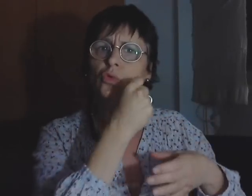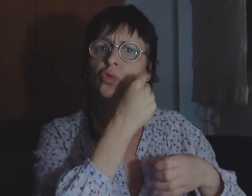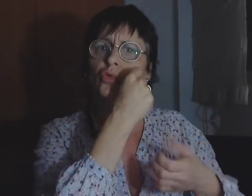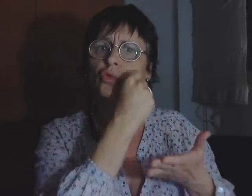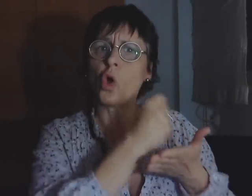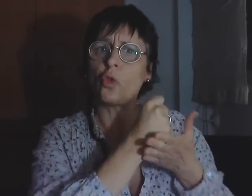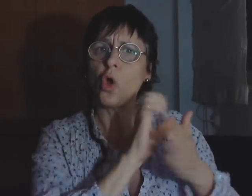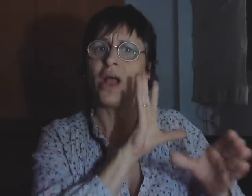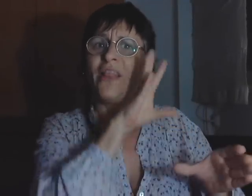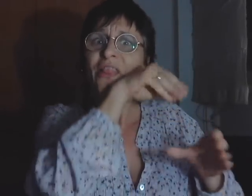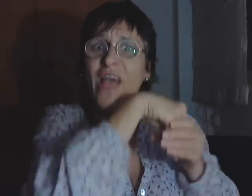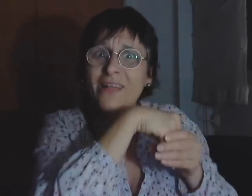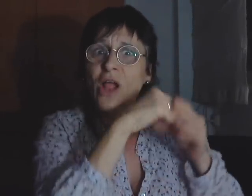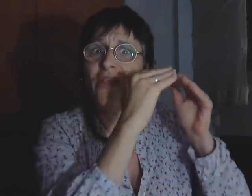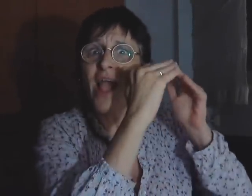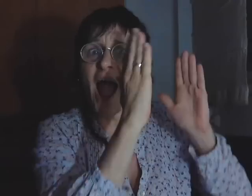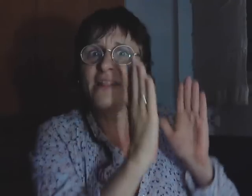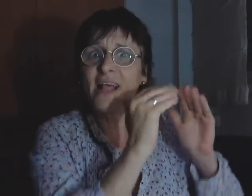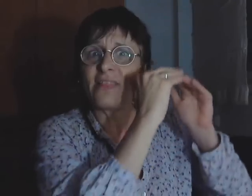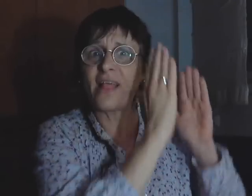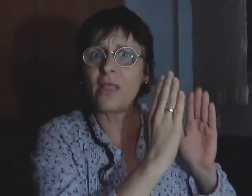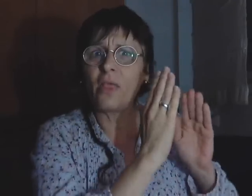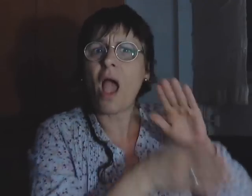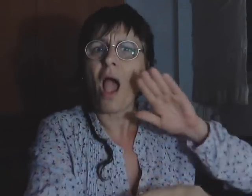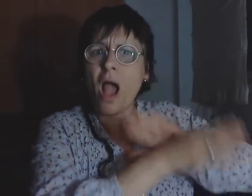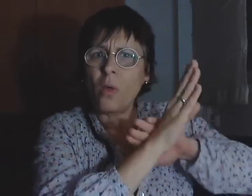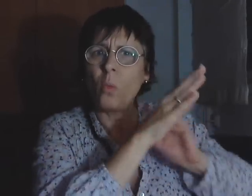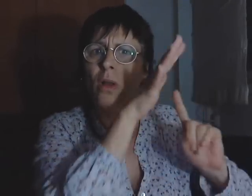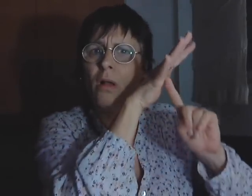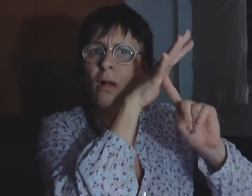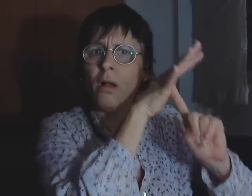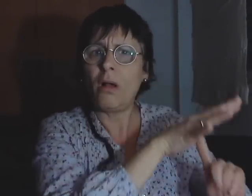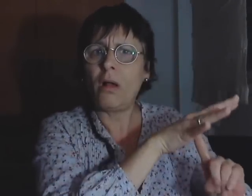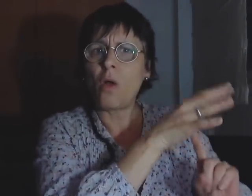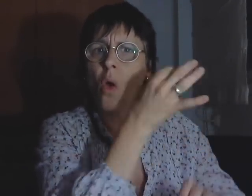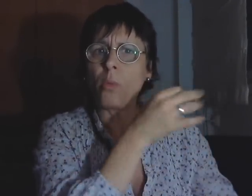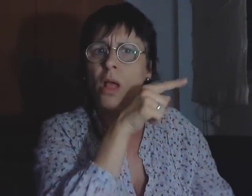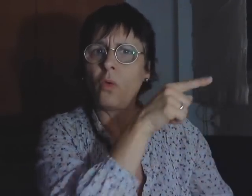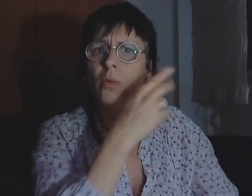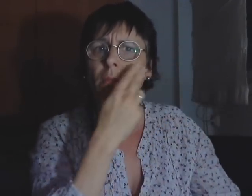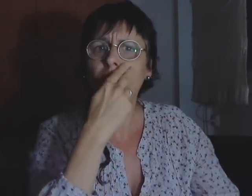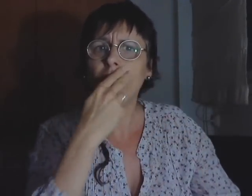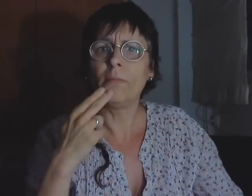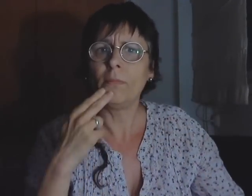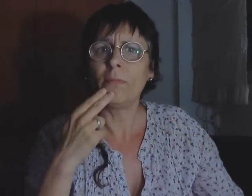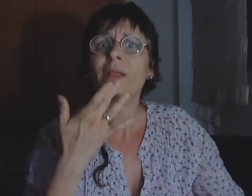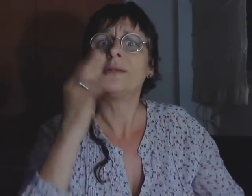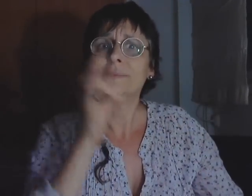reflexionar. ¿Cuál es vuestra conclusión? Estamos rápidamente. ¿Quién ganó? Con este tiempo de reflexión, si se puede hablar de un ganador. Yo creo que nunca